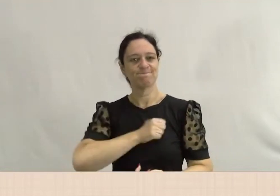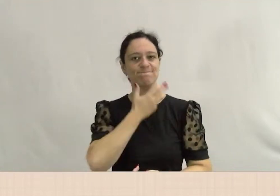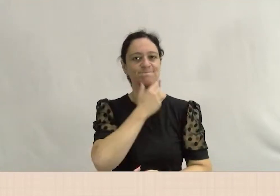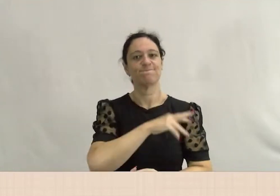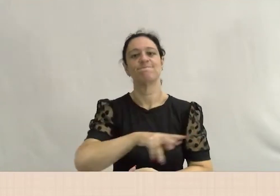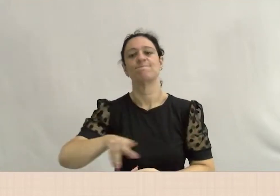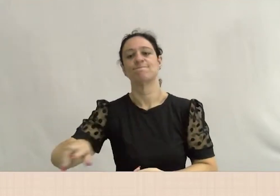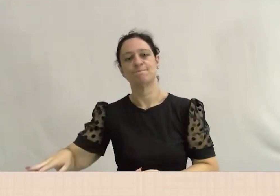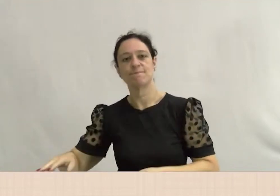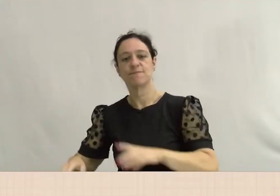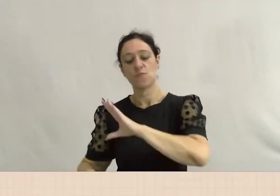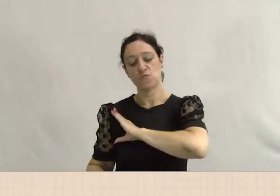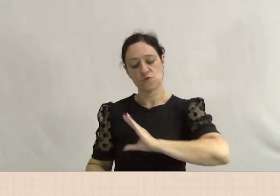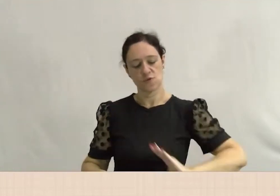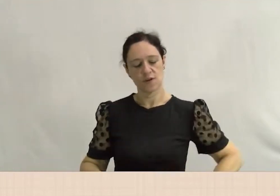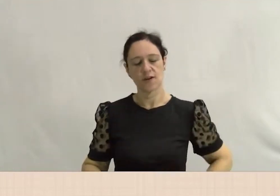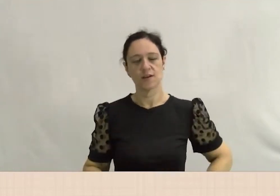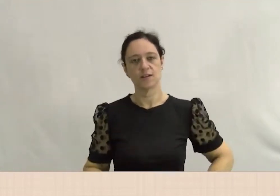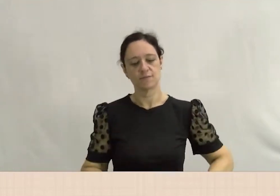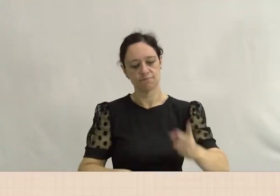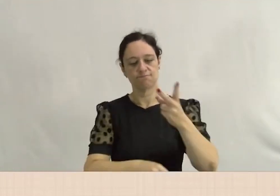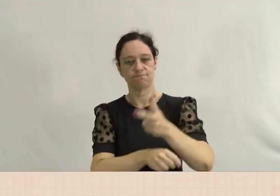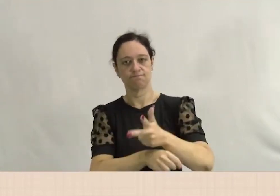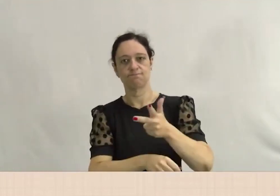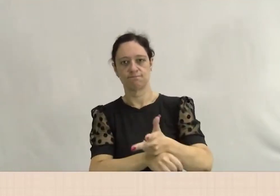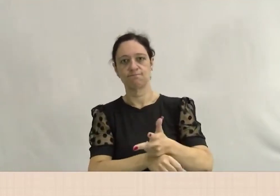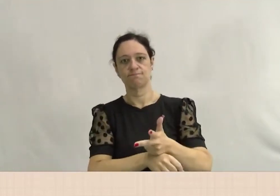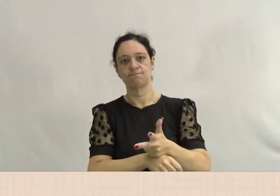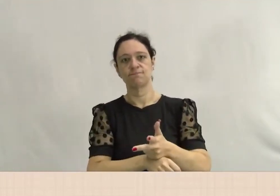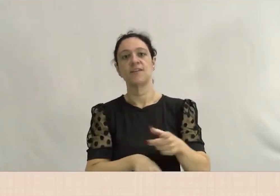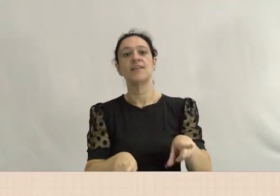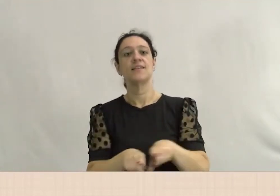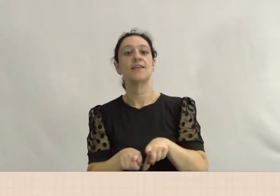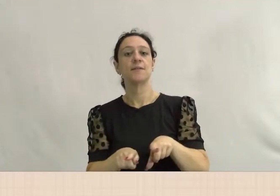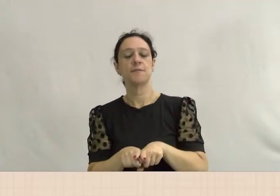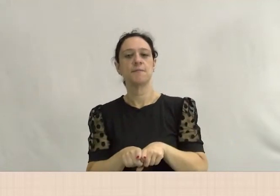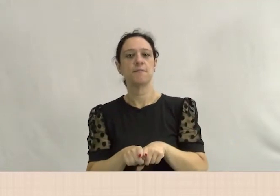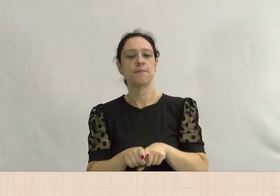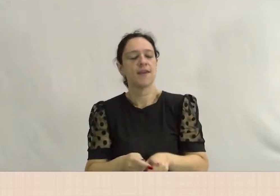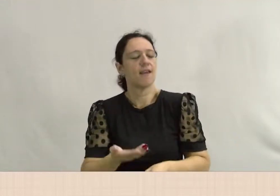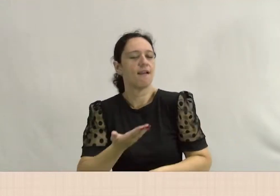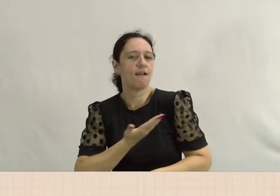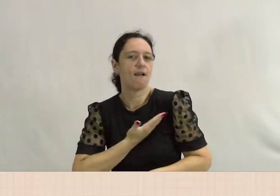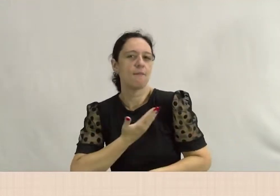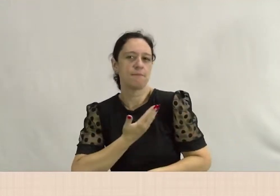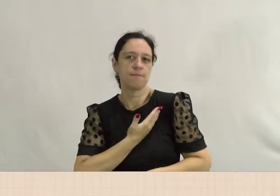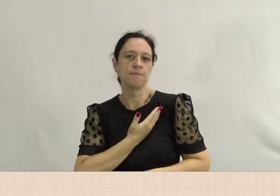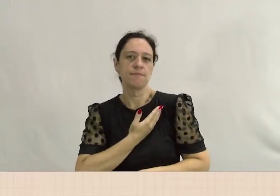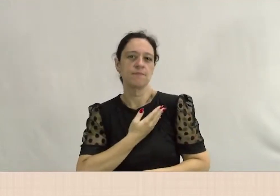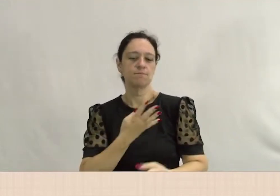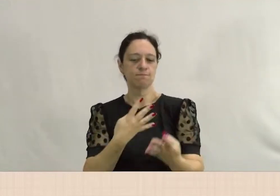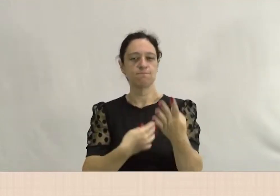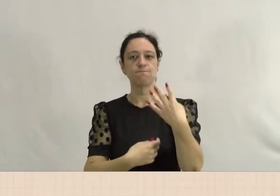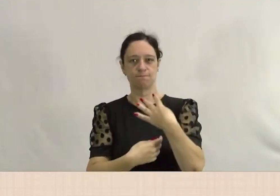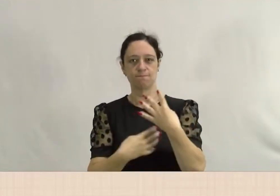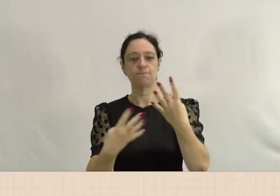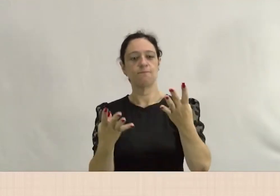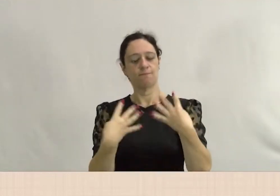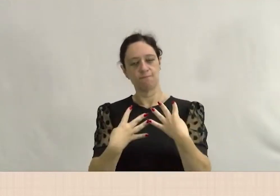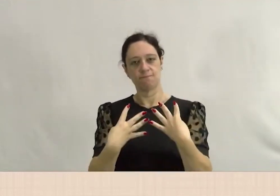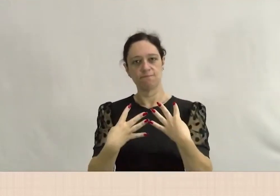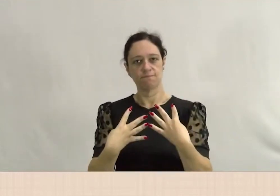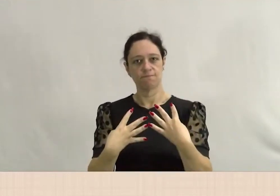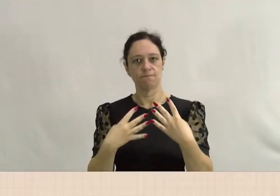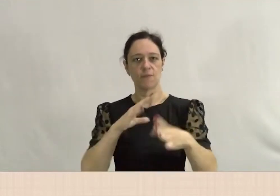e irmãs em Cristo que nos acompanham, e também muitos amigos que têm acompanhado essas